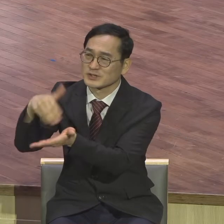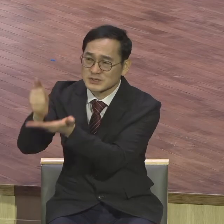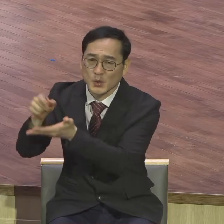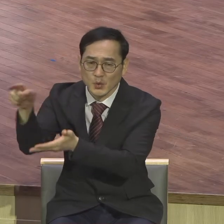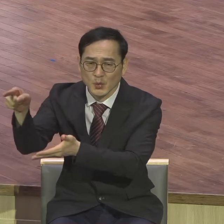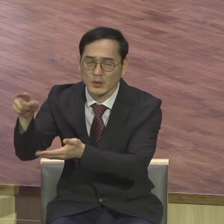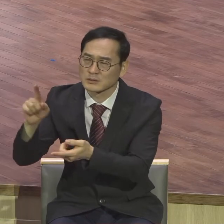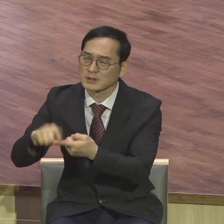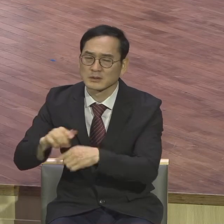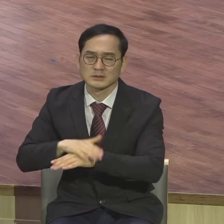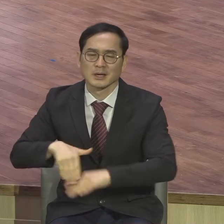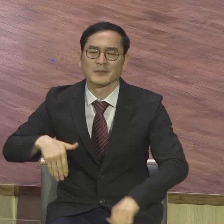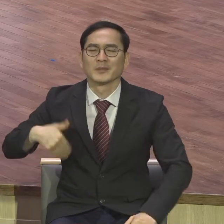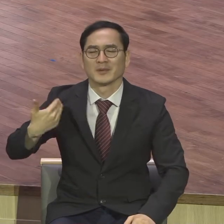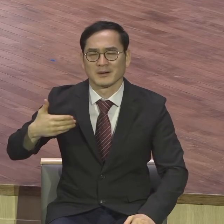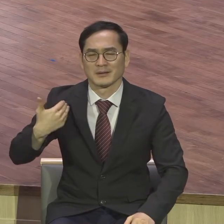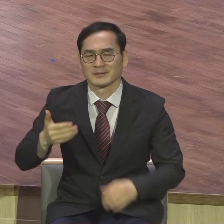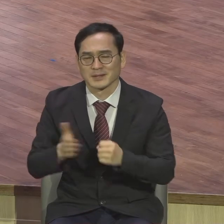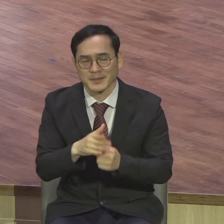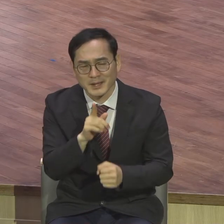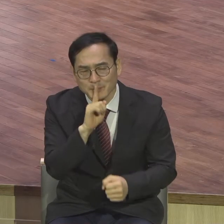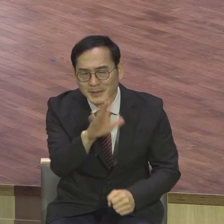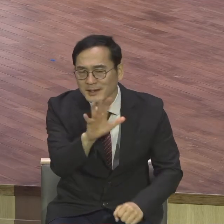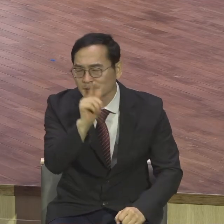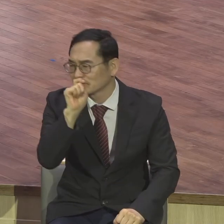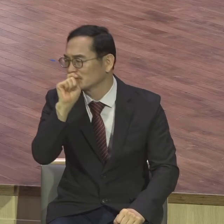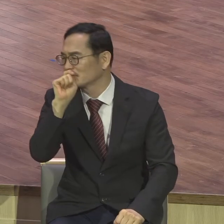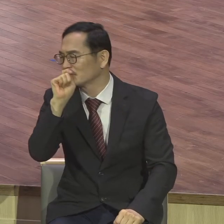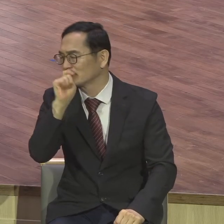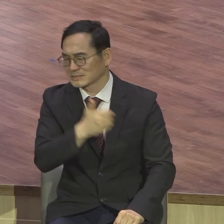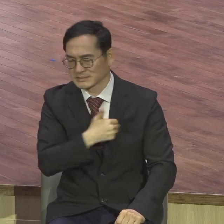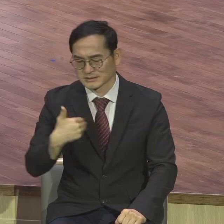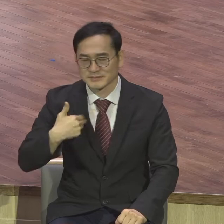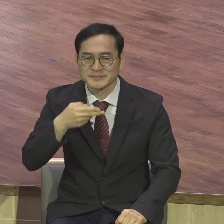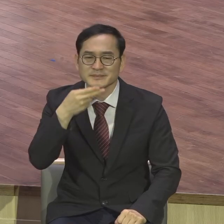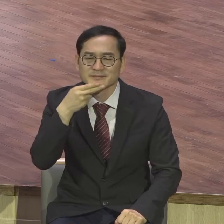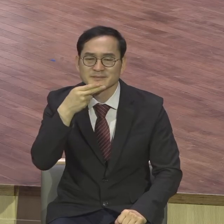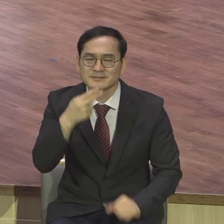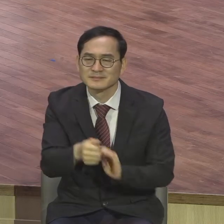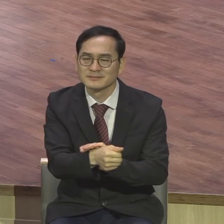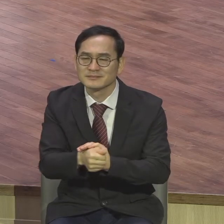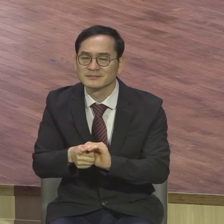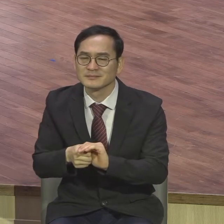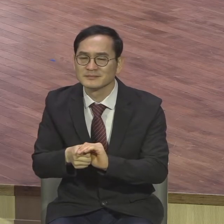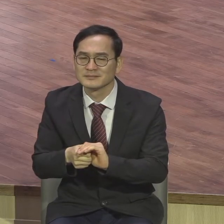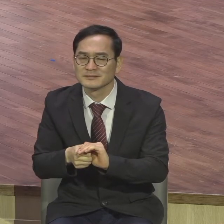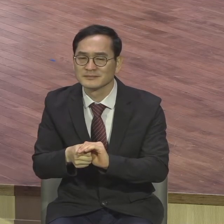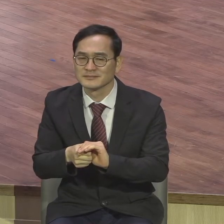해요. 우리 여원 성도들은 다 알고 계시니까